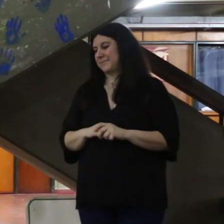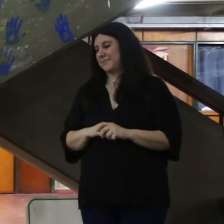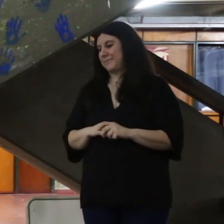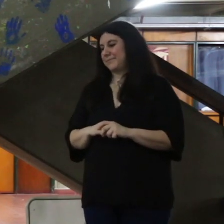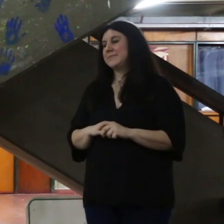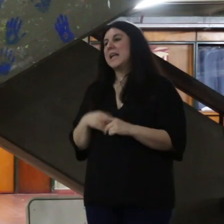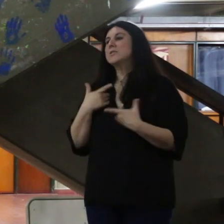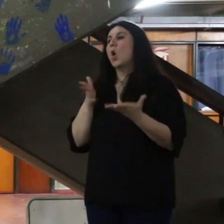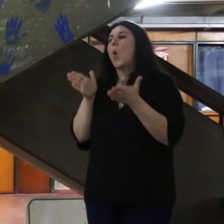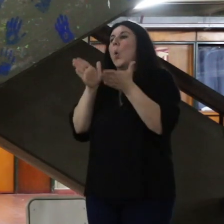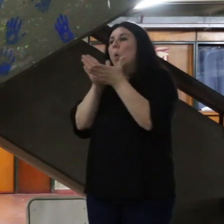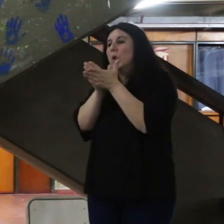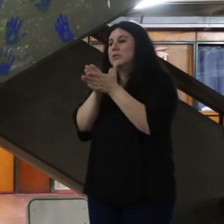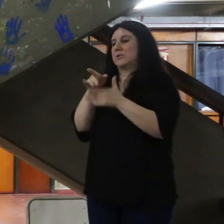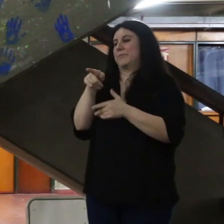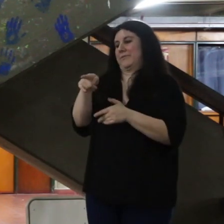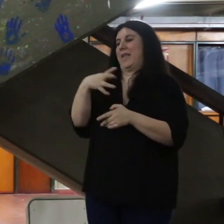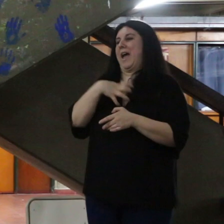con ellos.